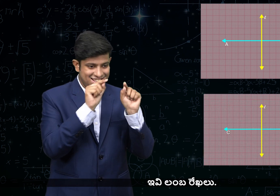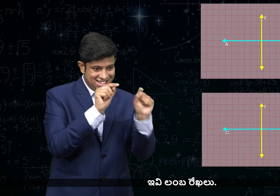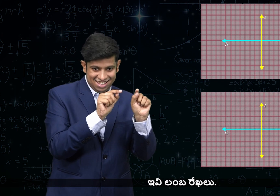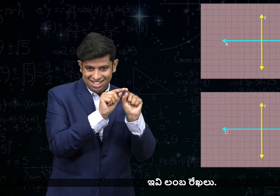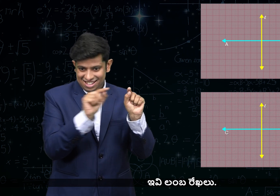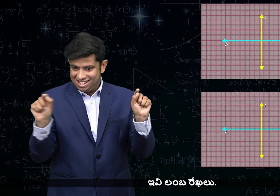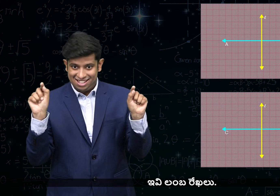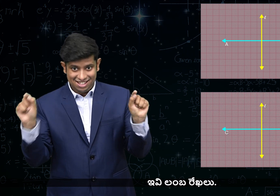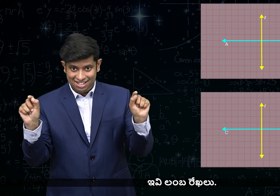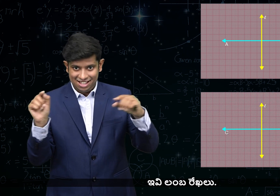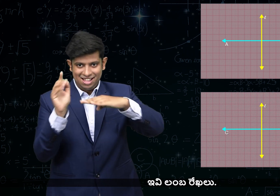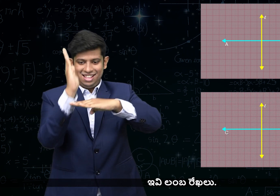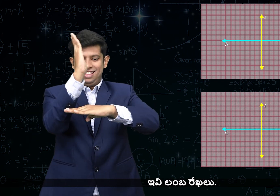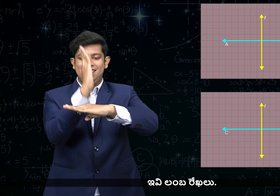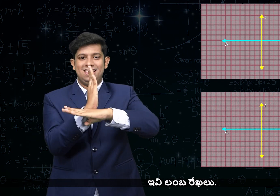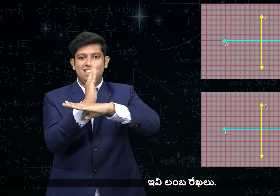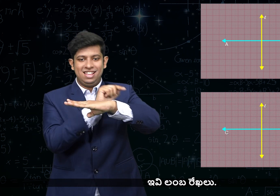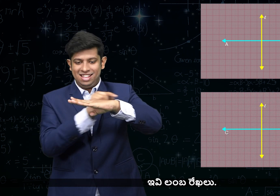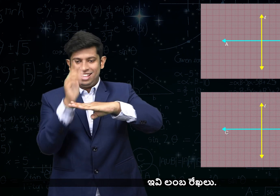ఇవి లంబరేఖలు.